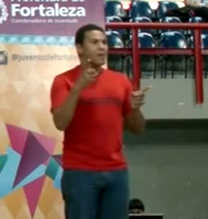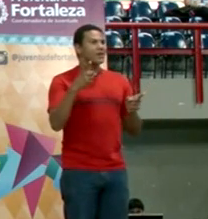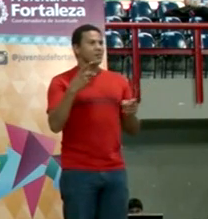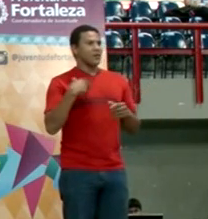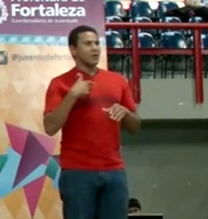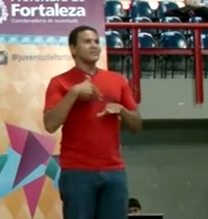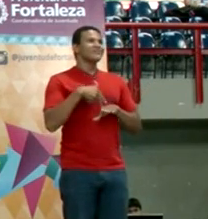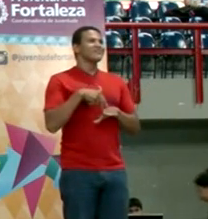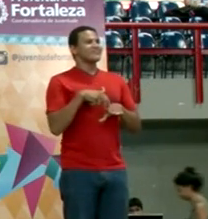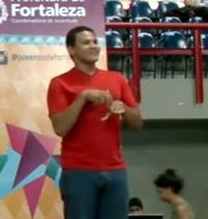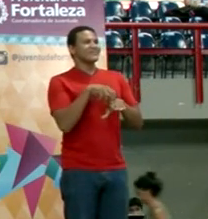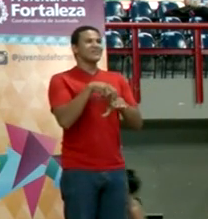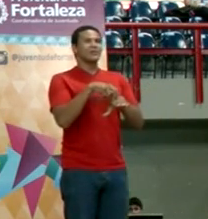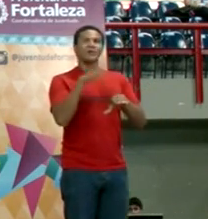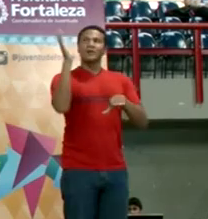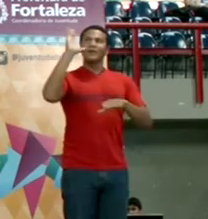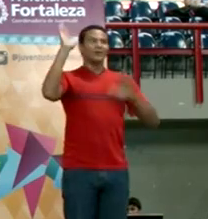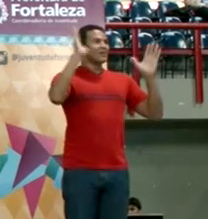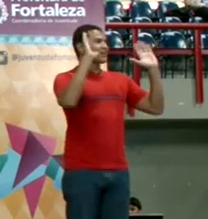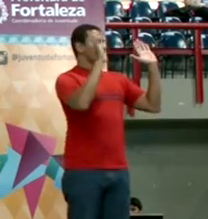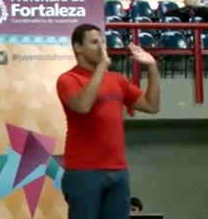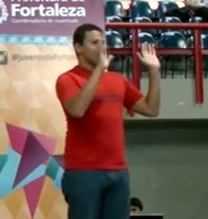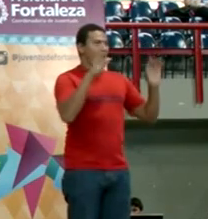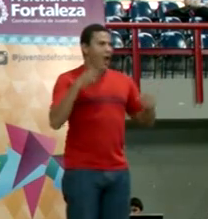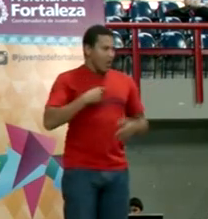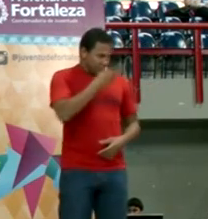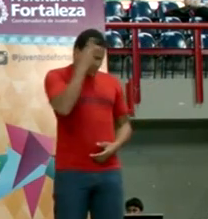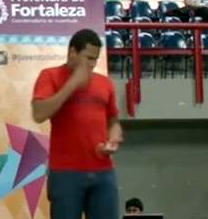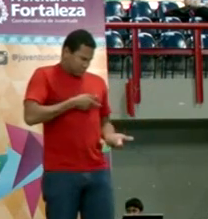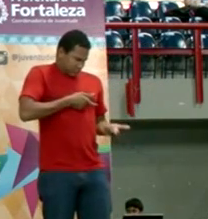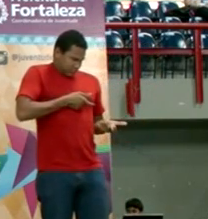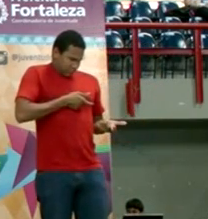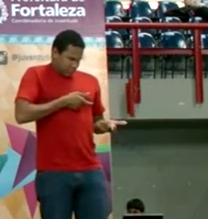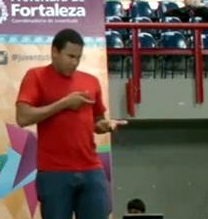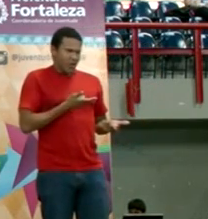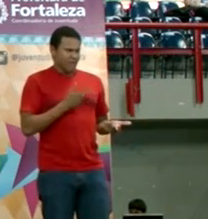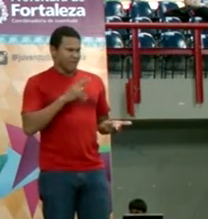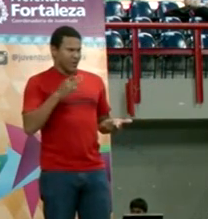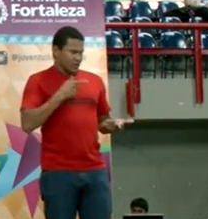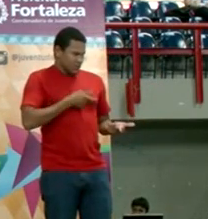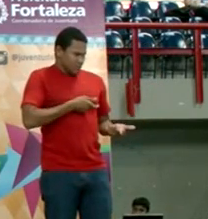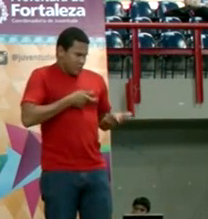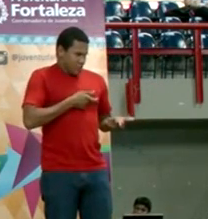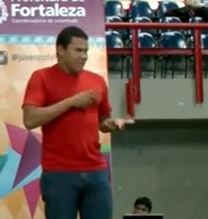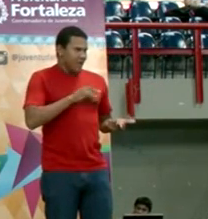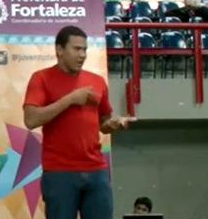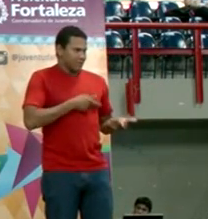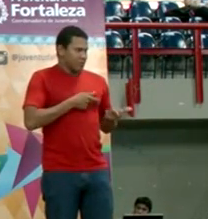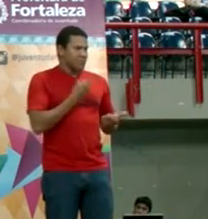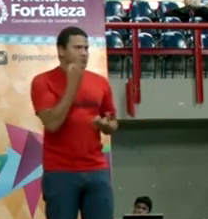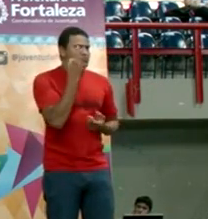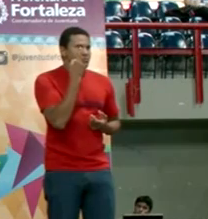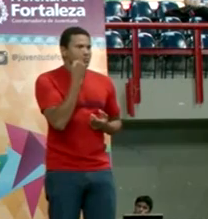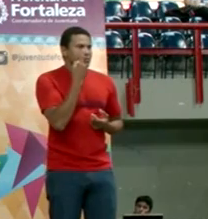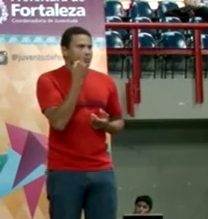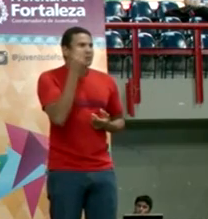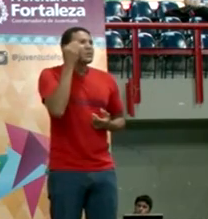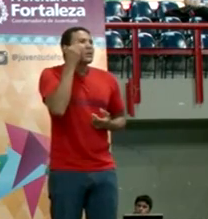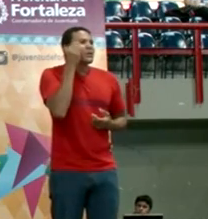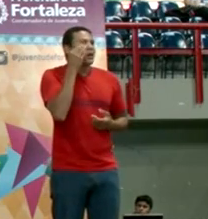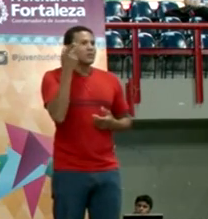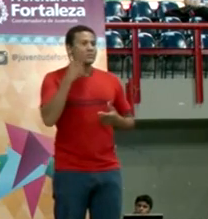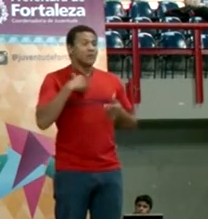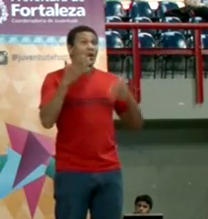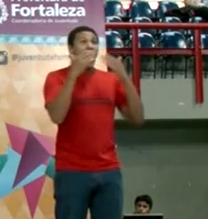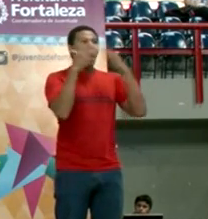que eu não acerte um tiro num cara que está a 6 km por hora, desfilando num carro aberto. Não tem